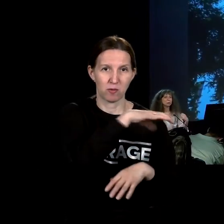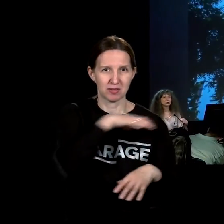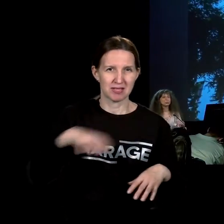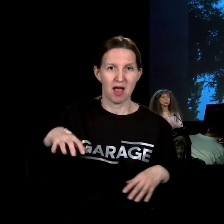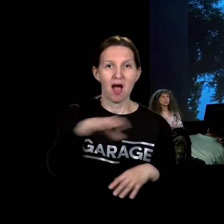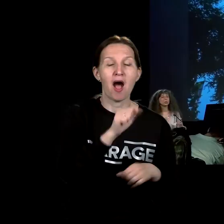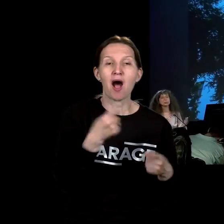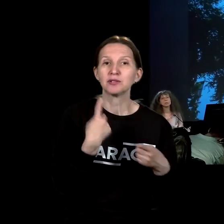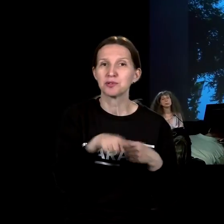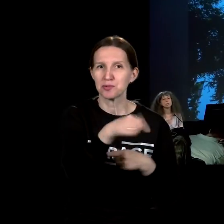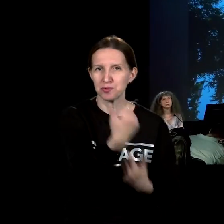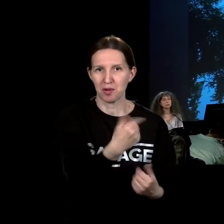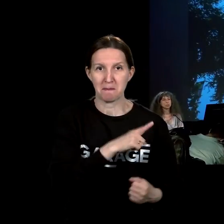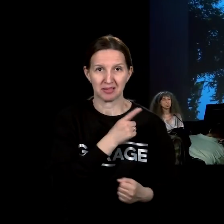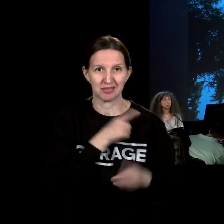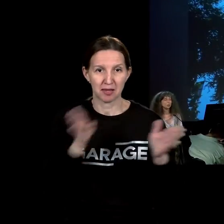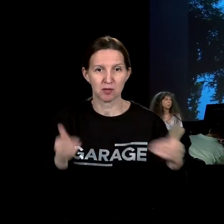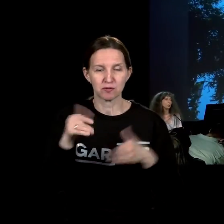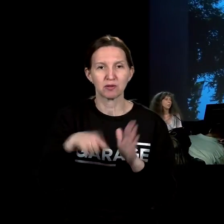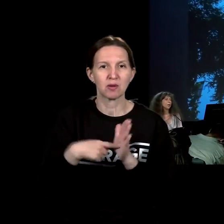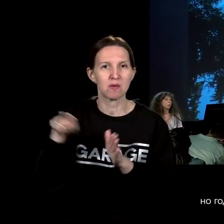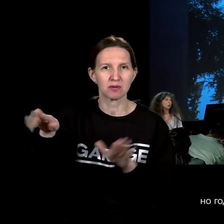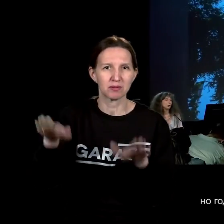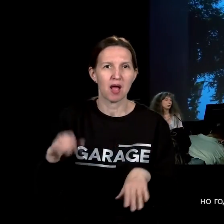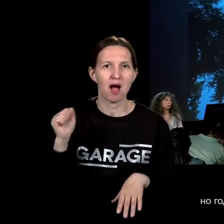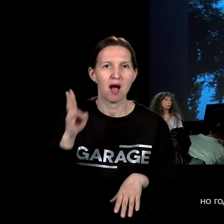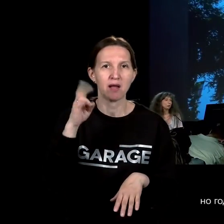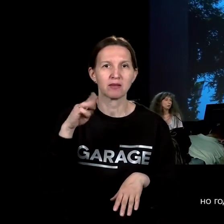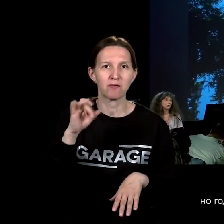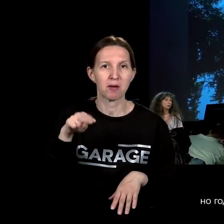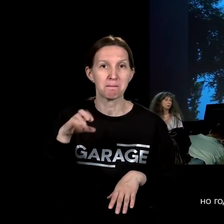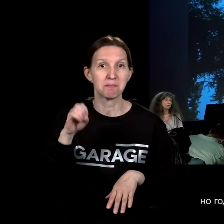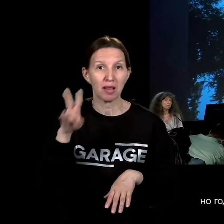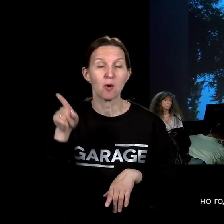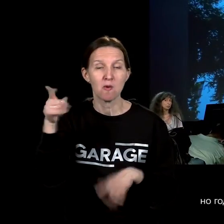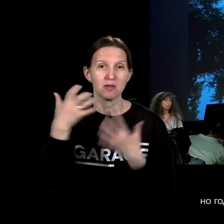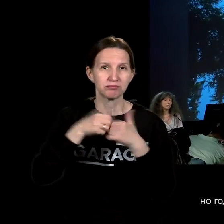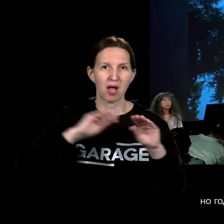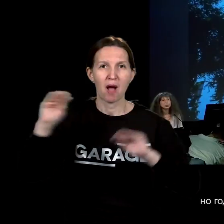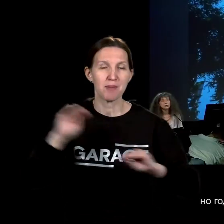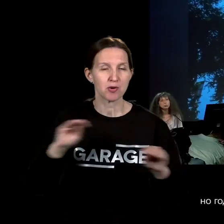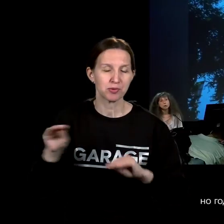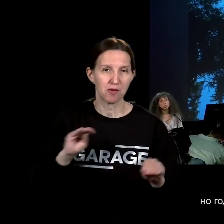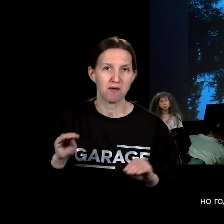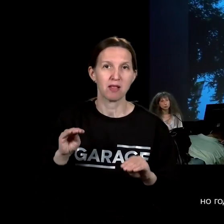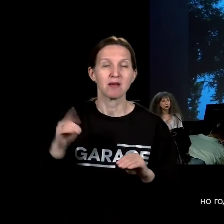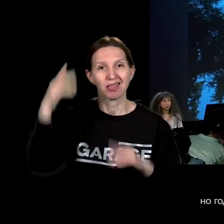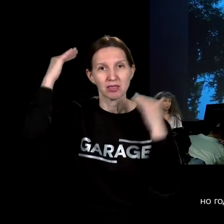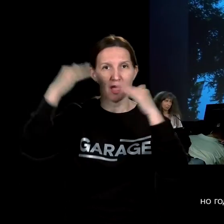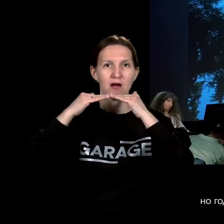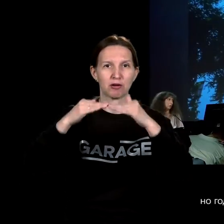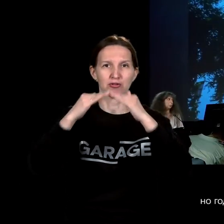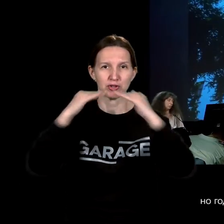этом другую свою мастерскую, которая была у него в Антверпене, он оборудовал абсолютно ненужные, но